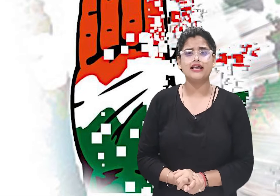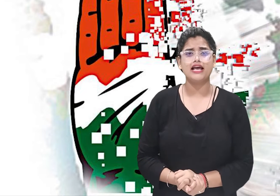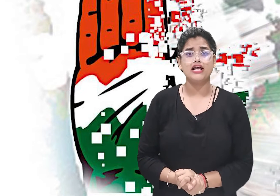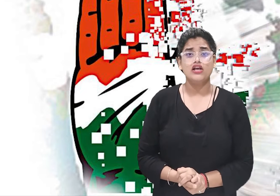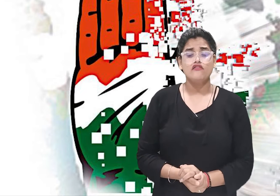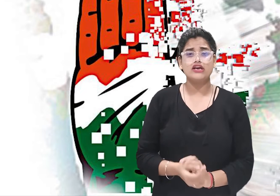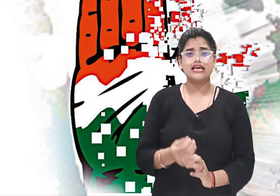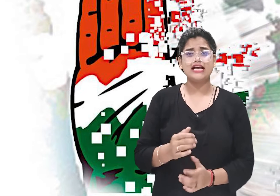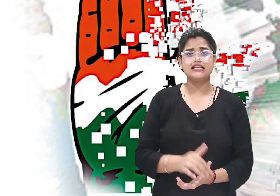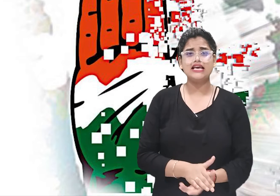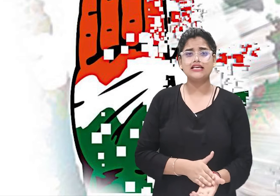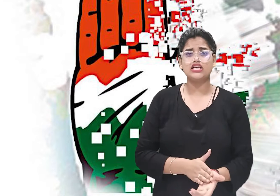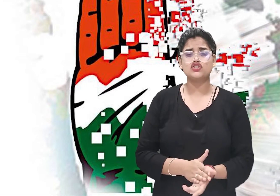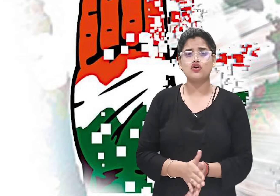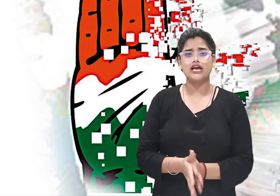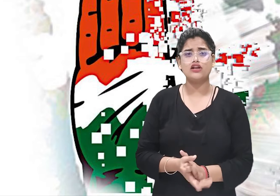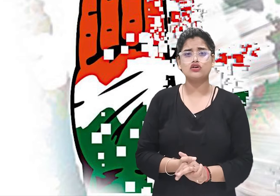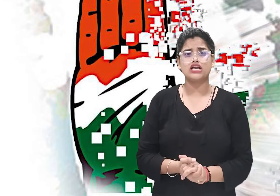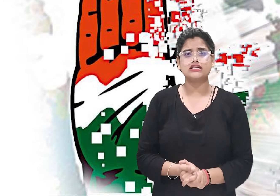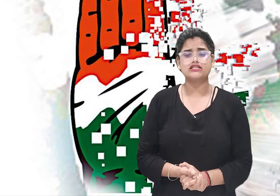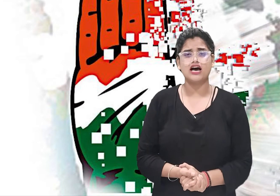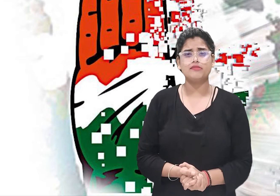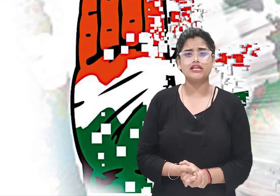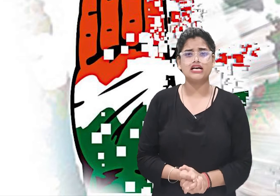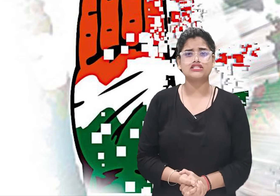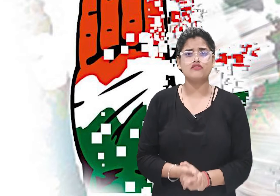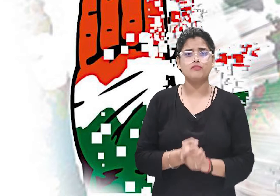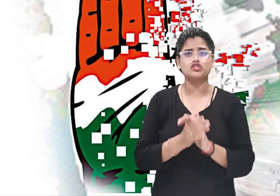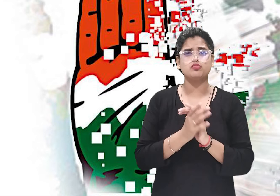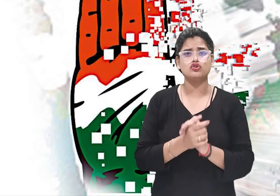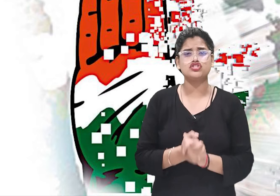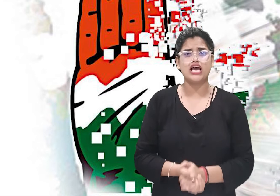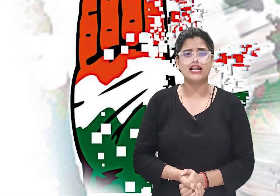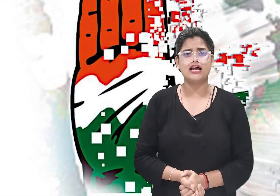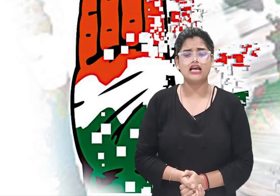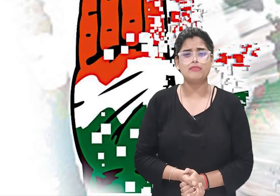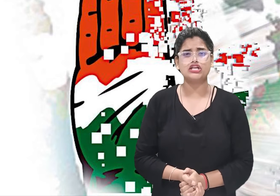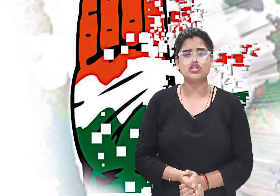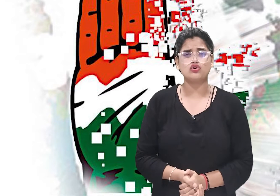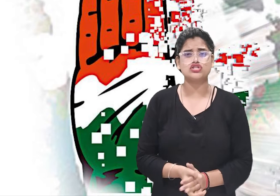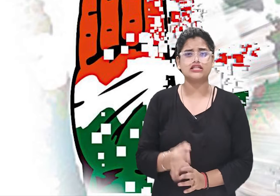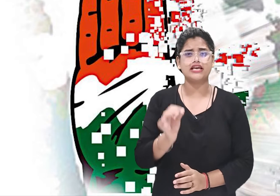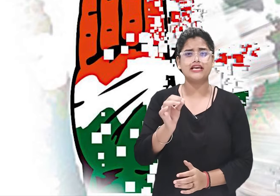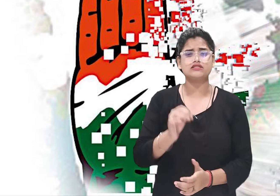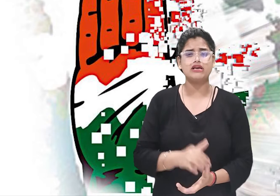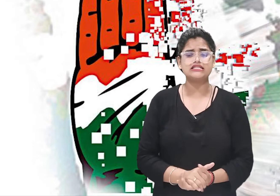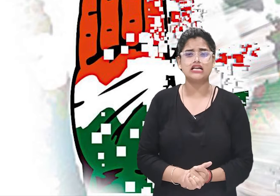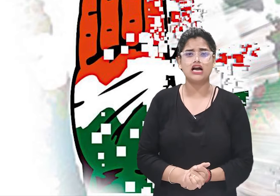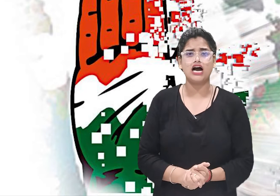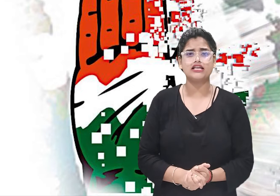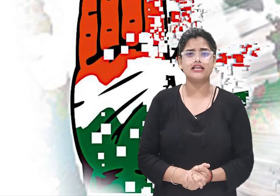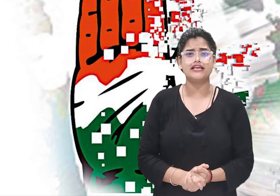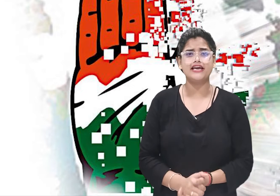रहे हैं वे कहते हैं की अशोक गहलोत राजस्थान में ना सिर्फ मजबूत चेहरा है बाल 2023 में सरकार के लिए